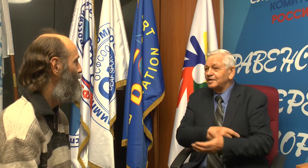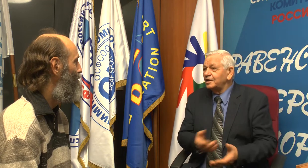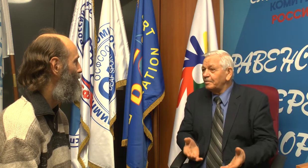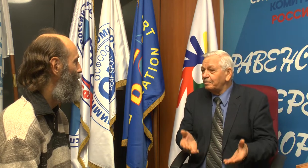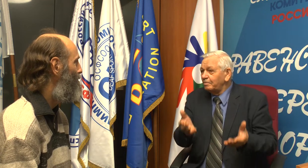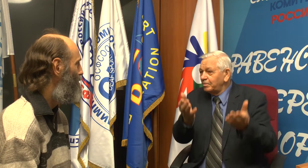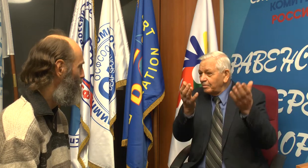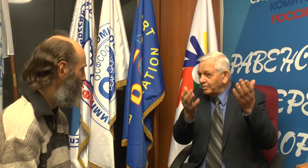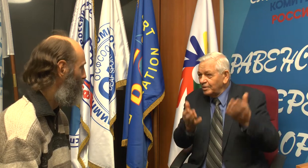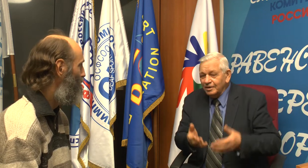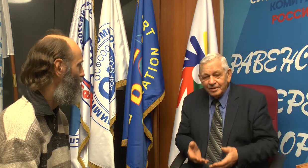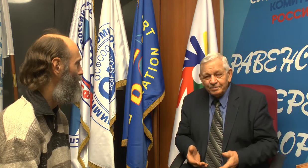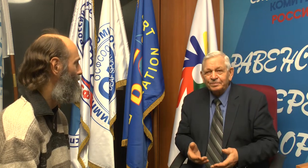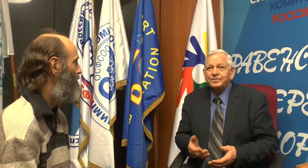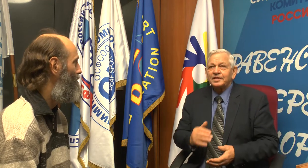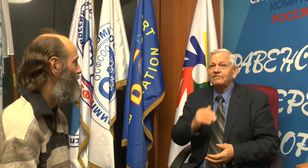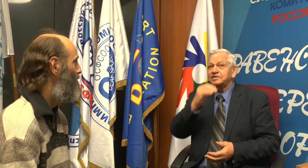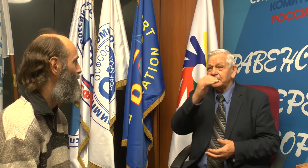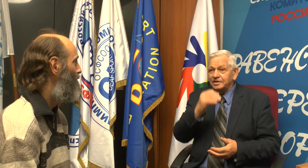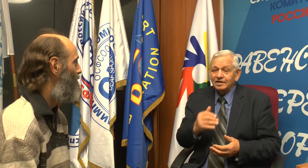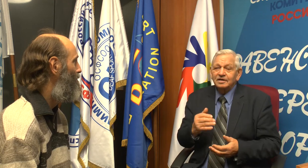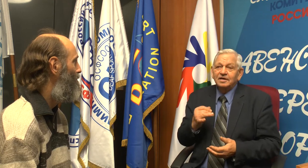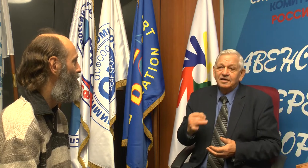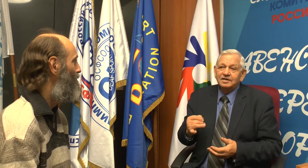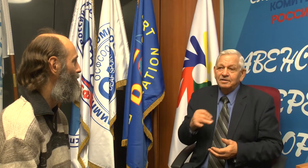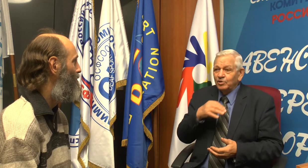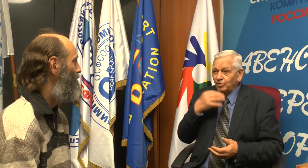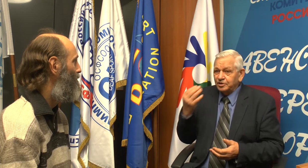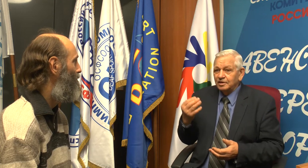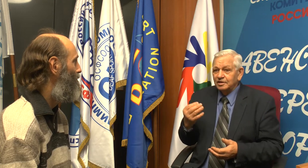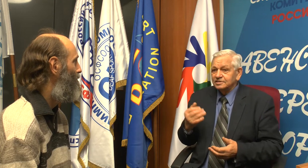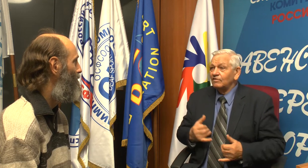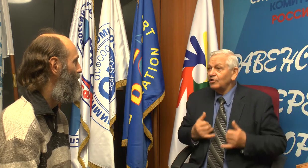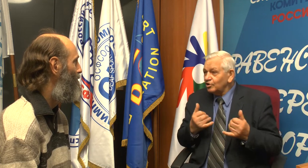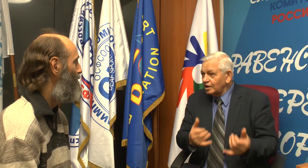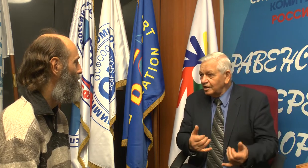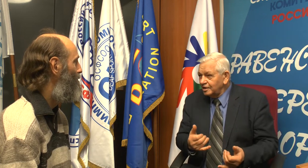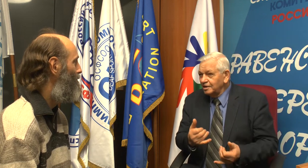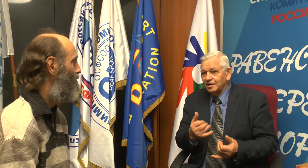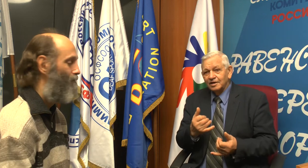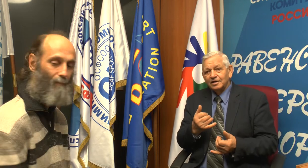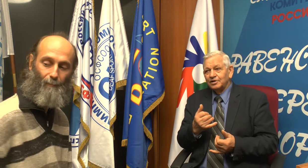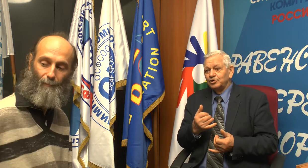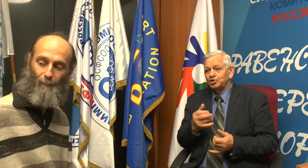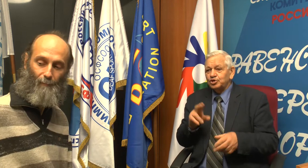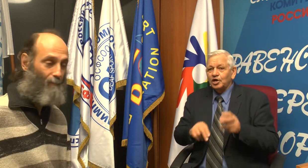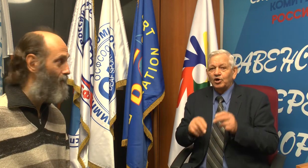сильно был на высоте, и многие завожали, считая,